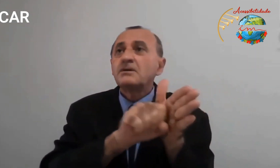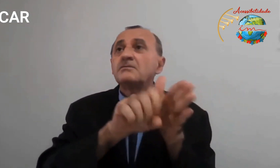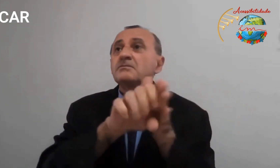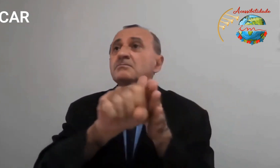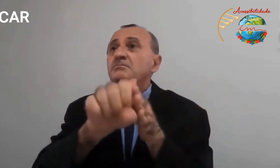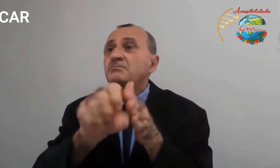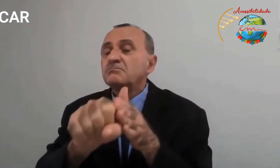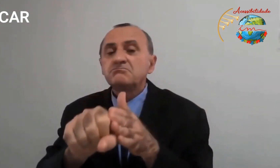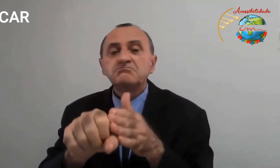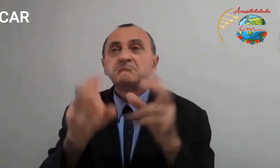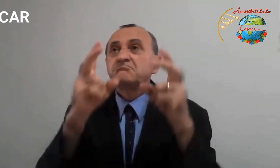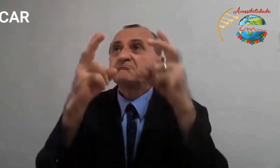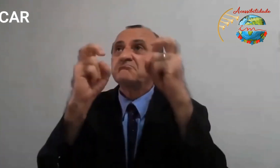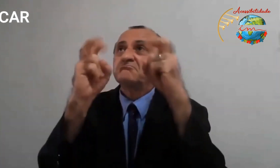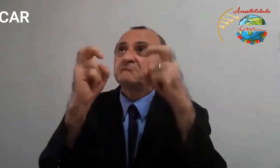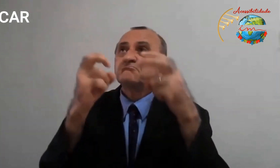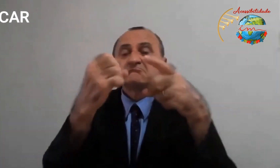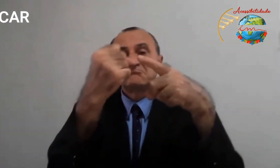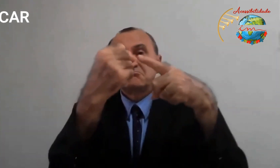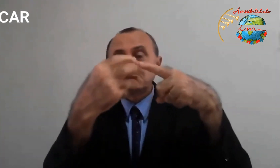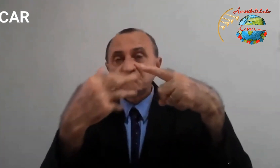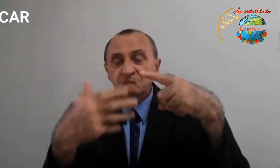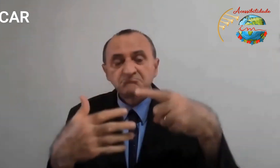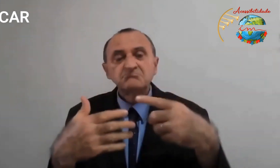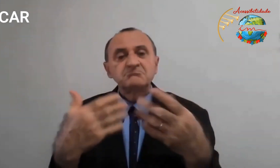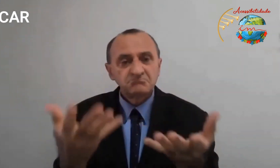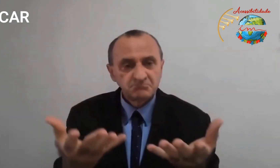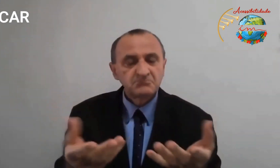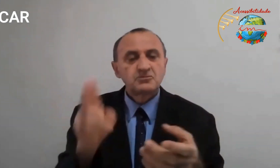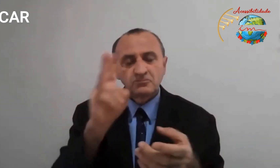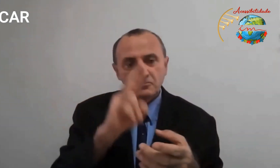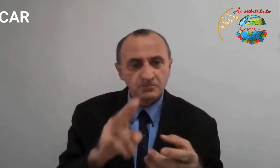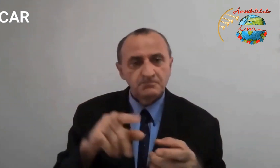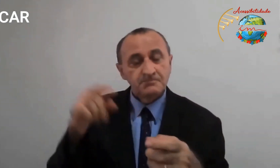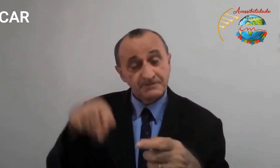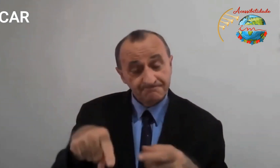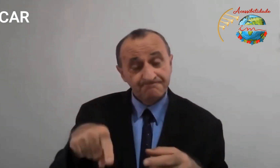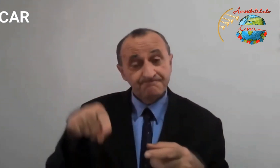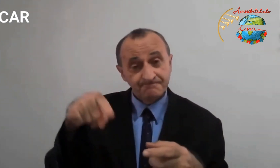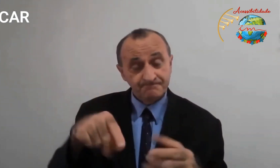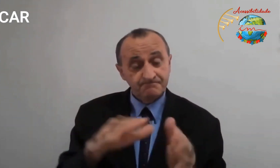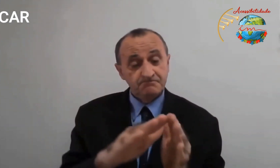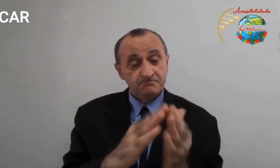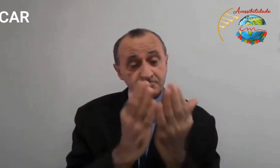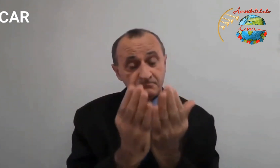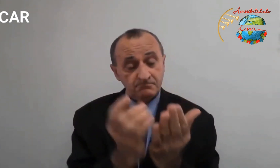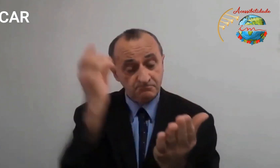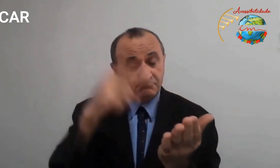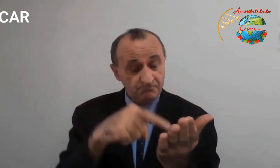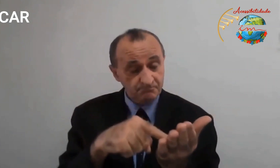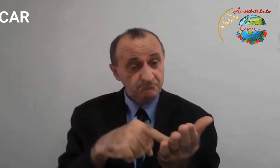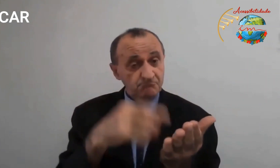buscar no Google. Buscar um tema. Se usa, mas aqui no contexto